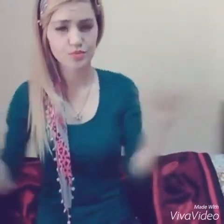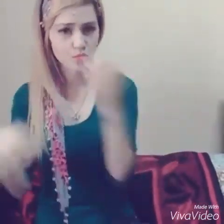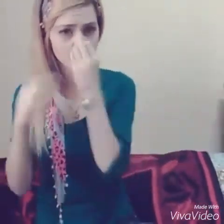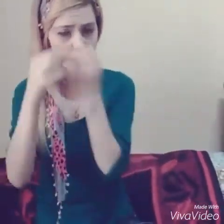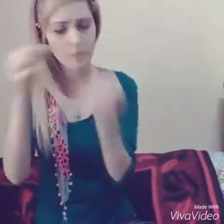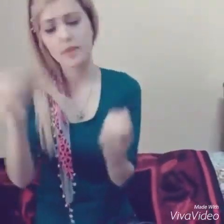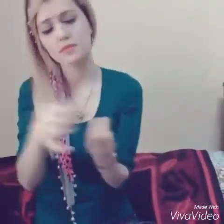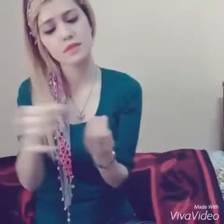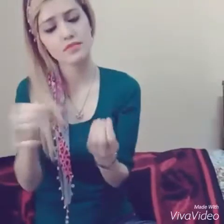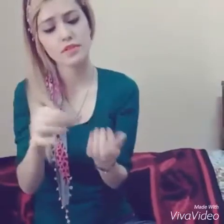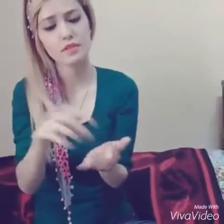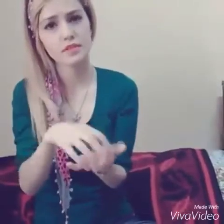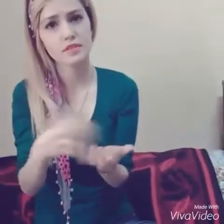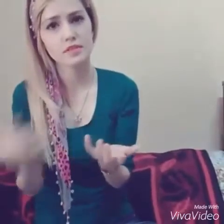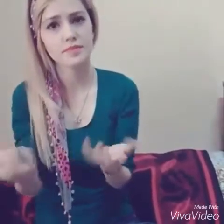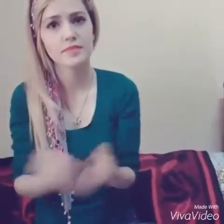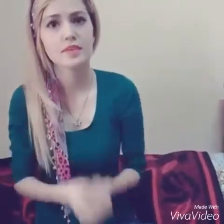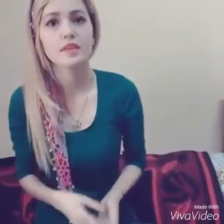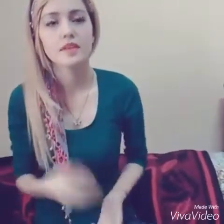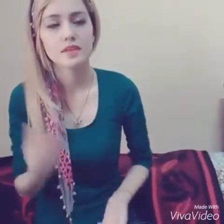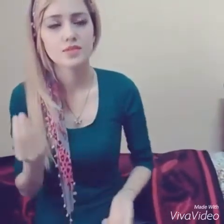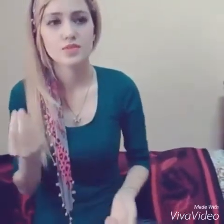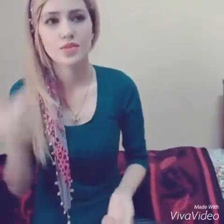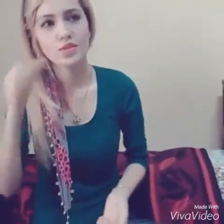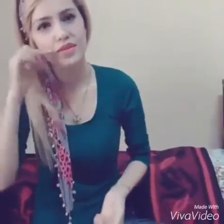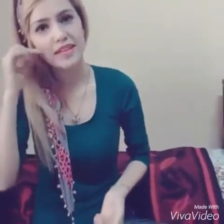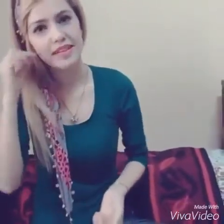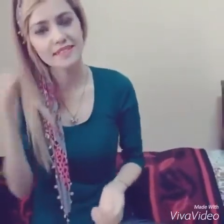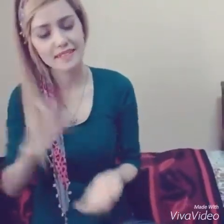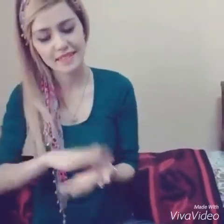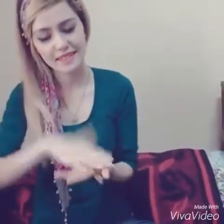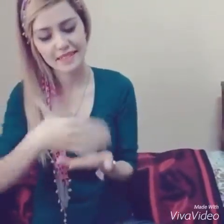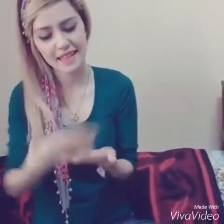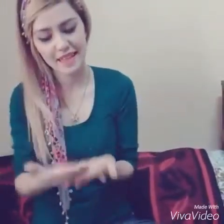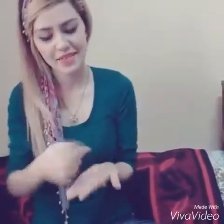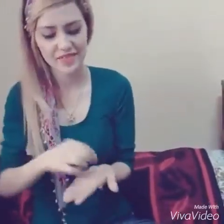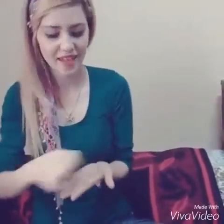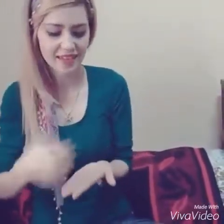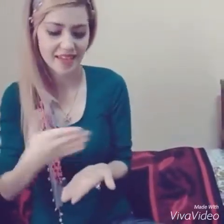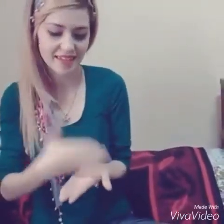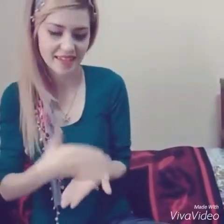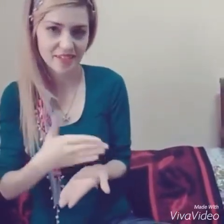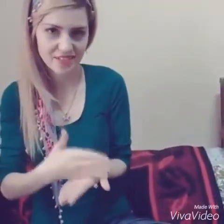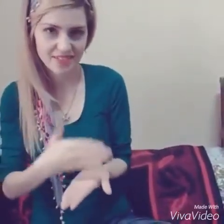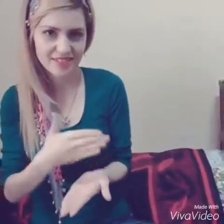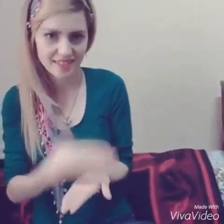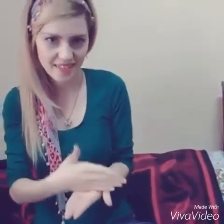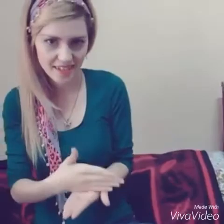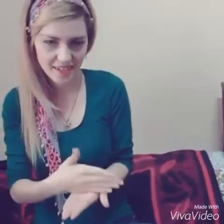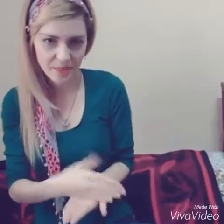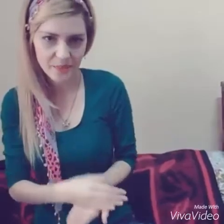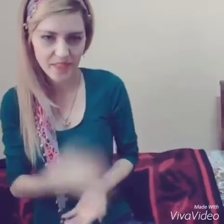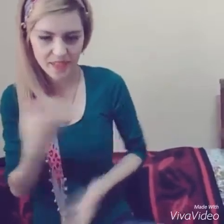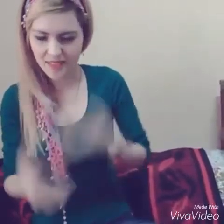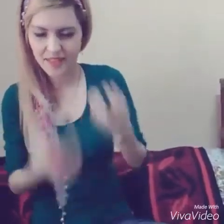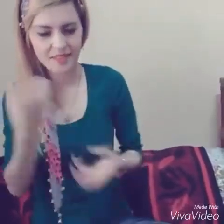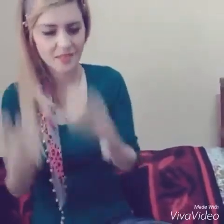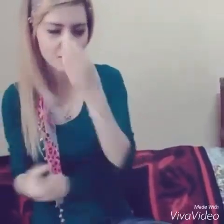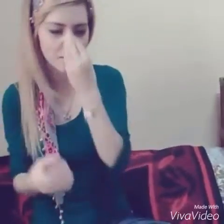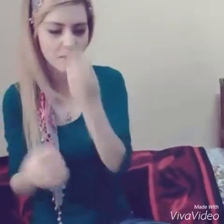uçuştu papatyalı. Çok eski devreler arasında yandı